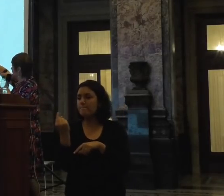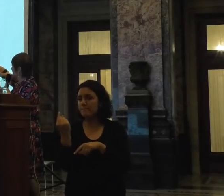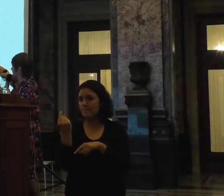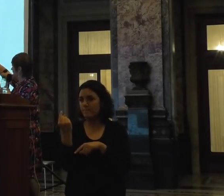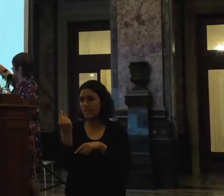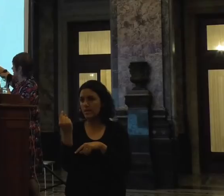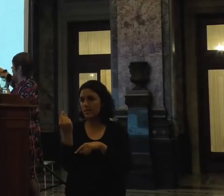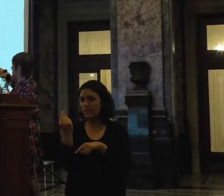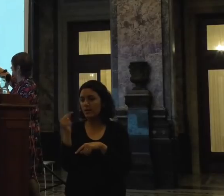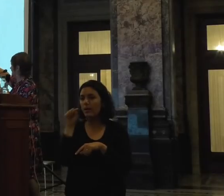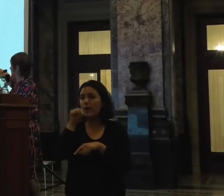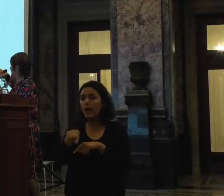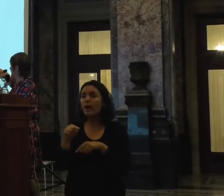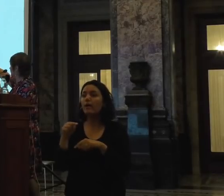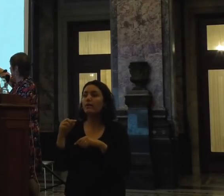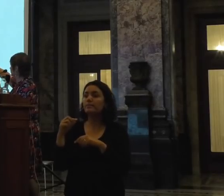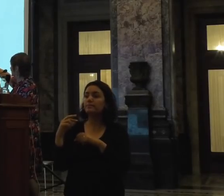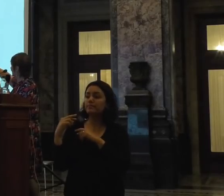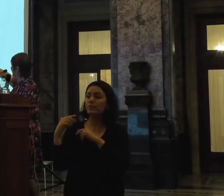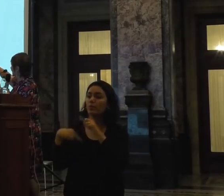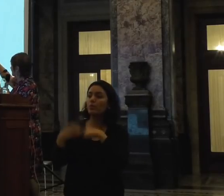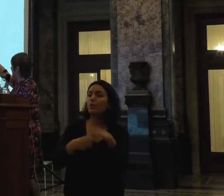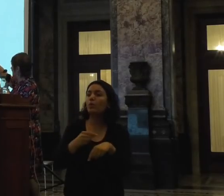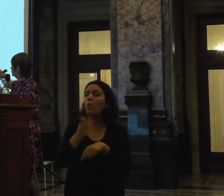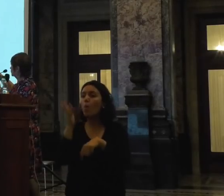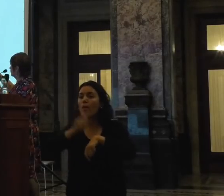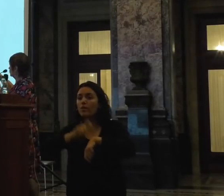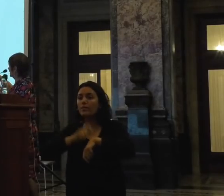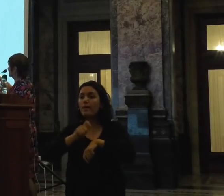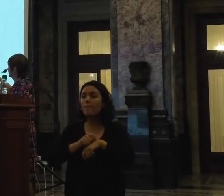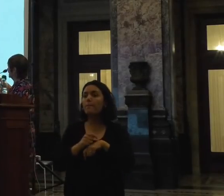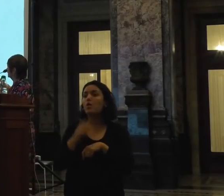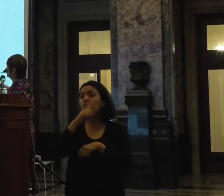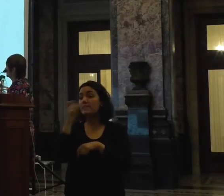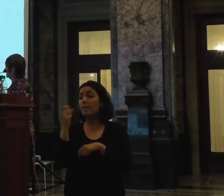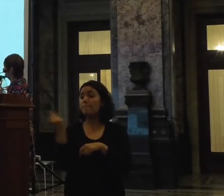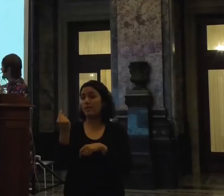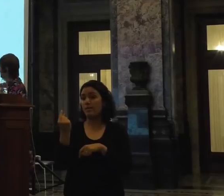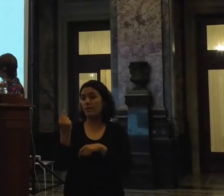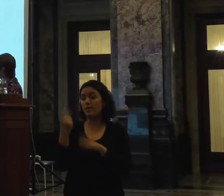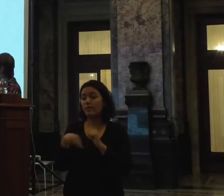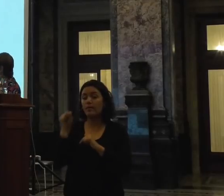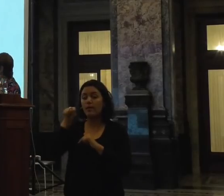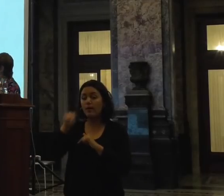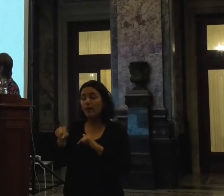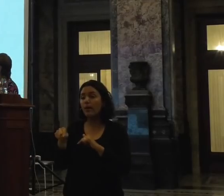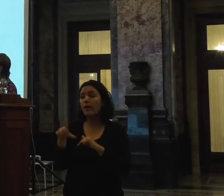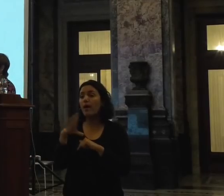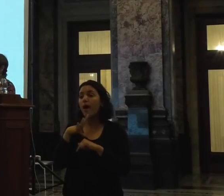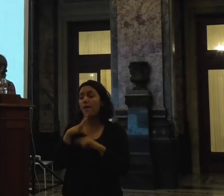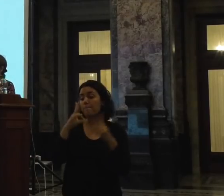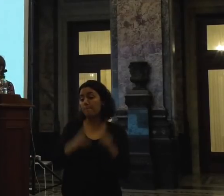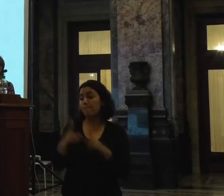La duración de los estímulos es de 100 milisegundos y va a haber unos bloques en donde el intervalo entre